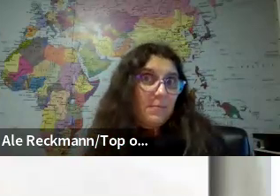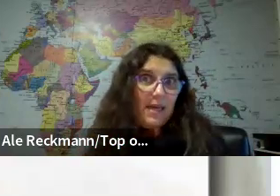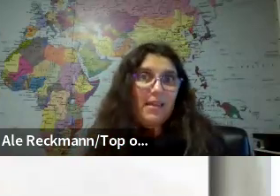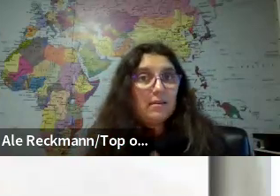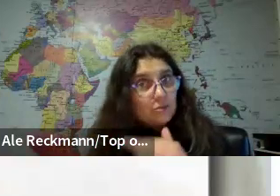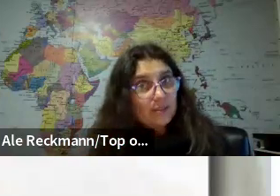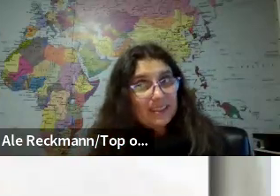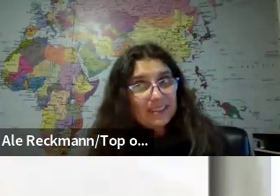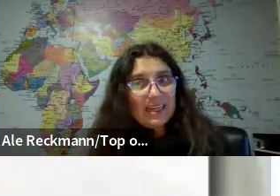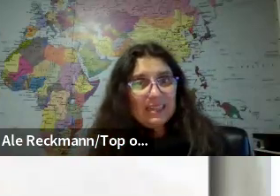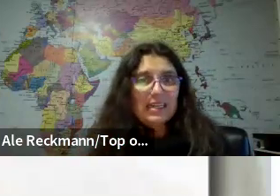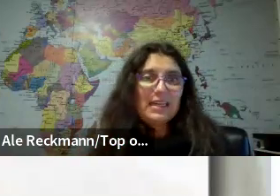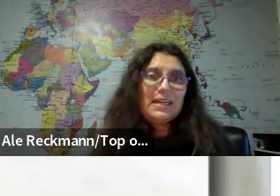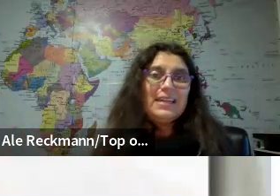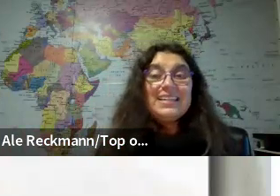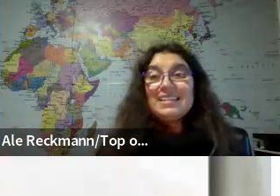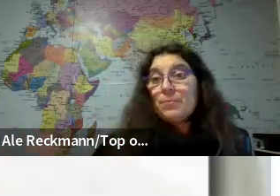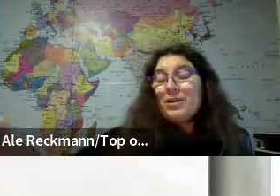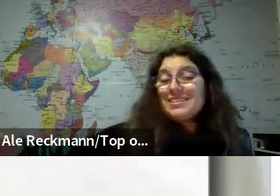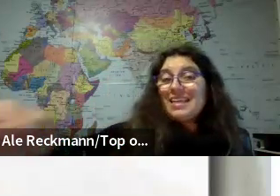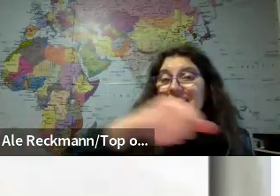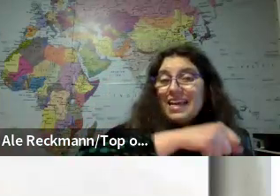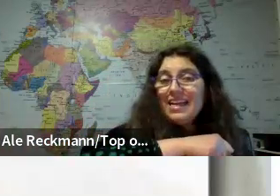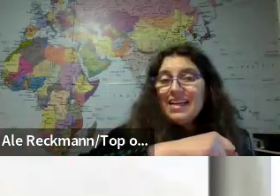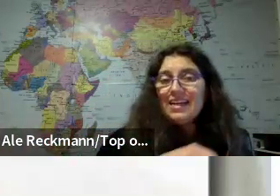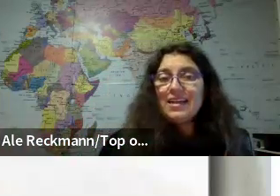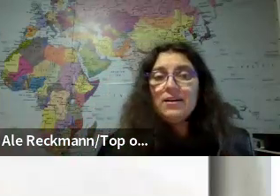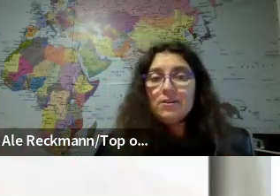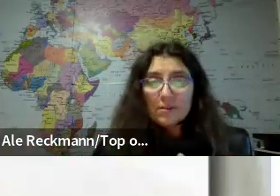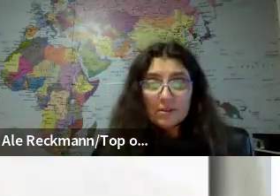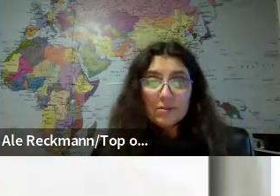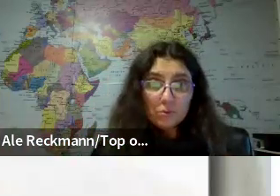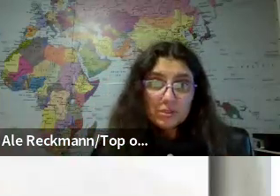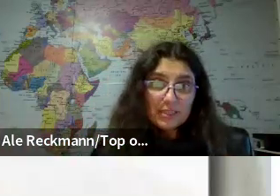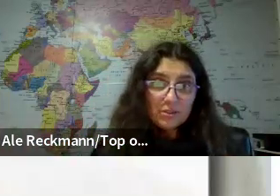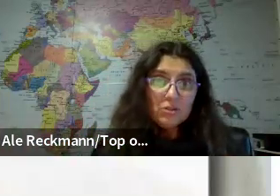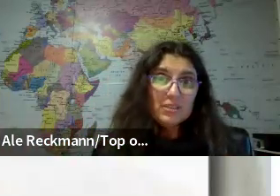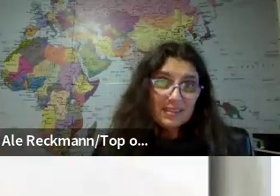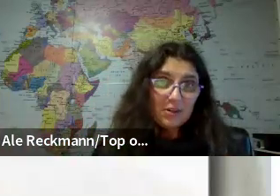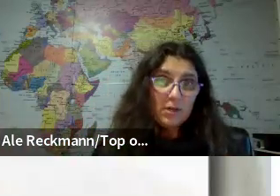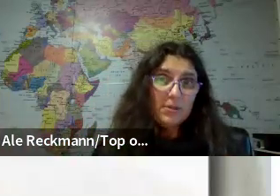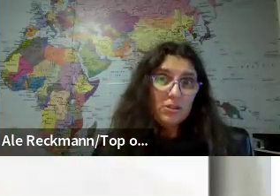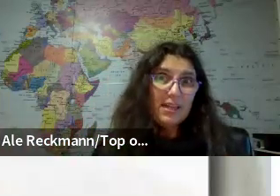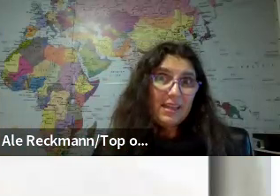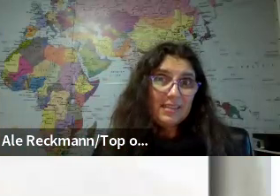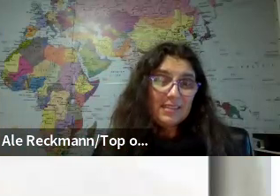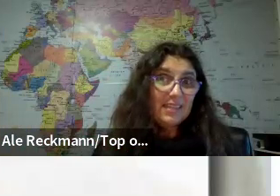ya está armada. Se va a echar en esta caja, después sellar la caja usando cinta con una pistola de